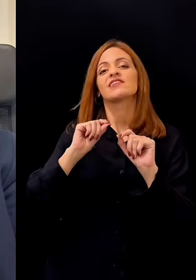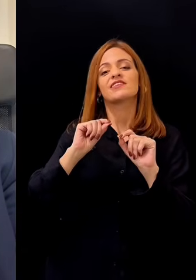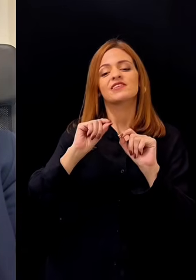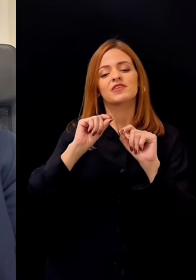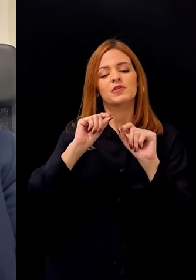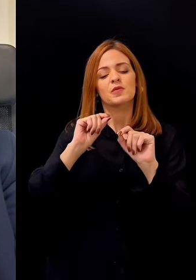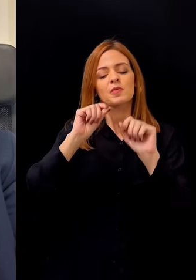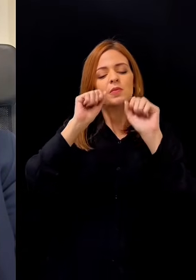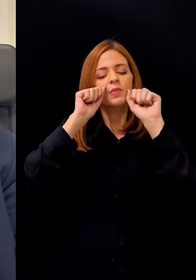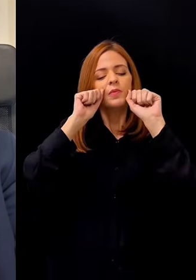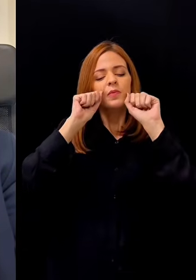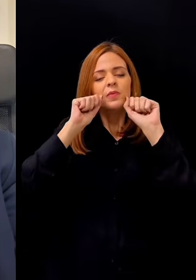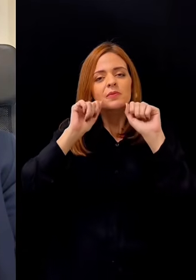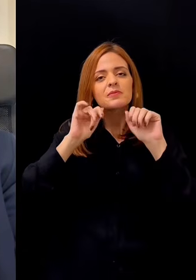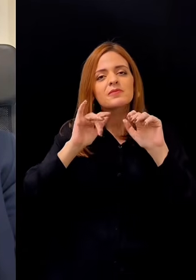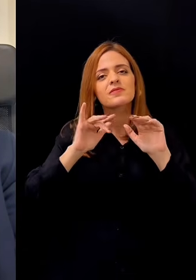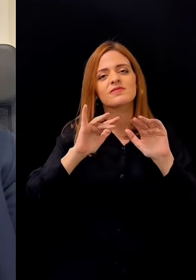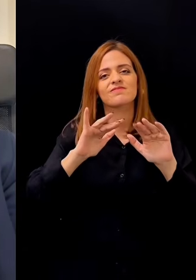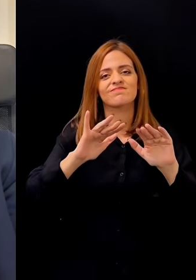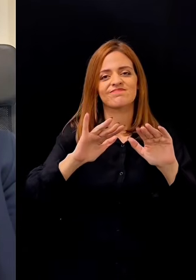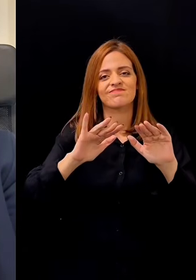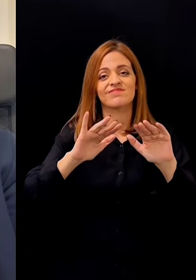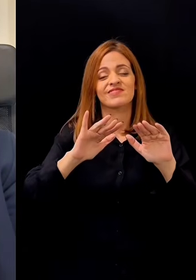iluminar os nossos